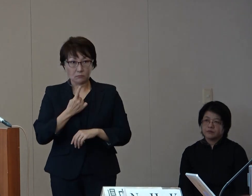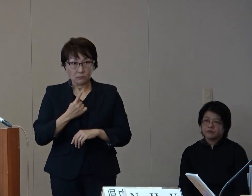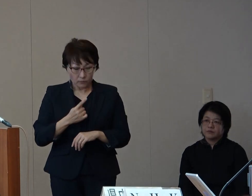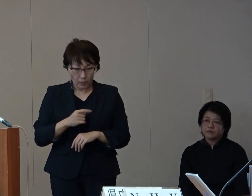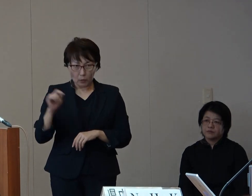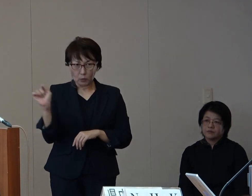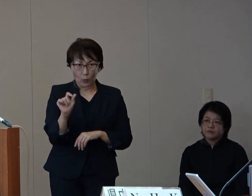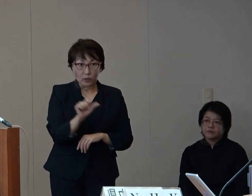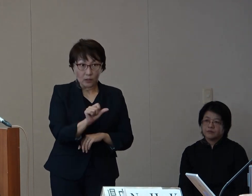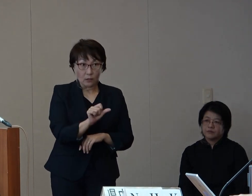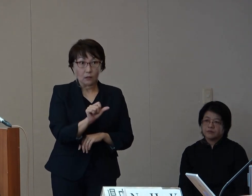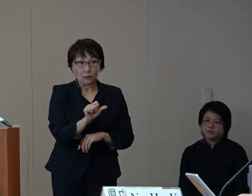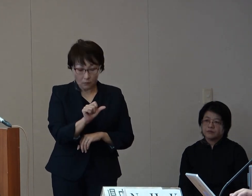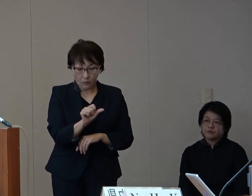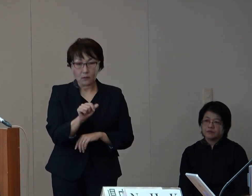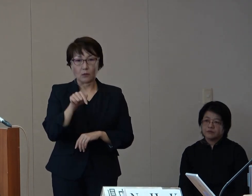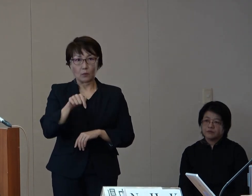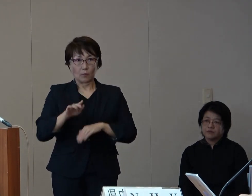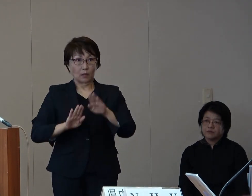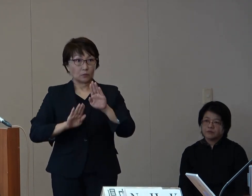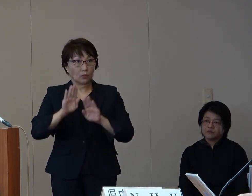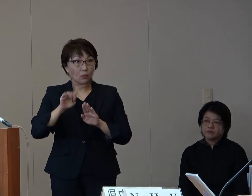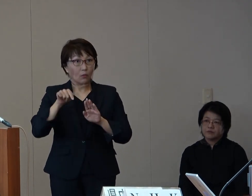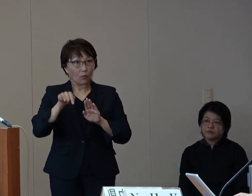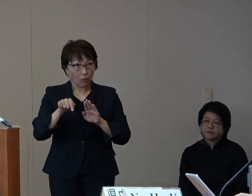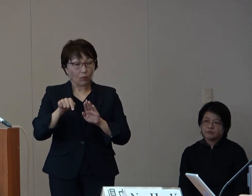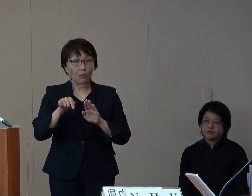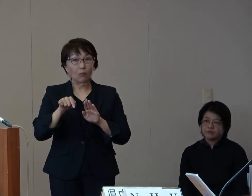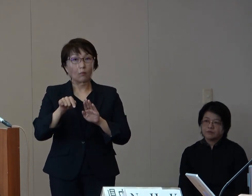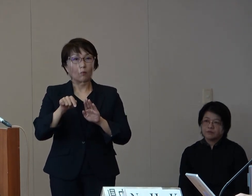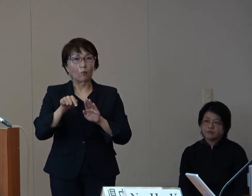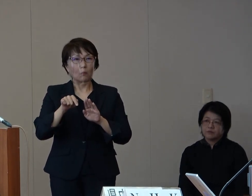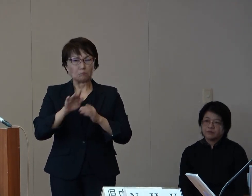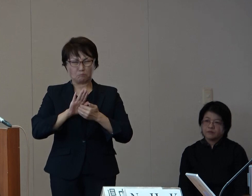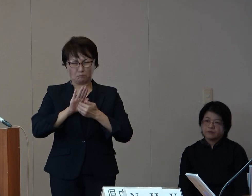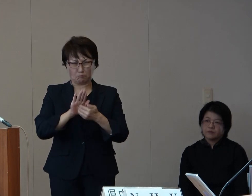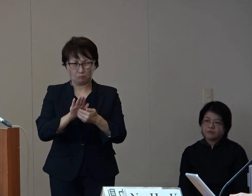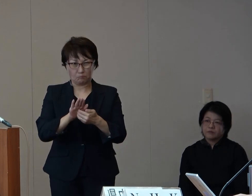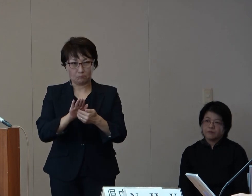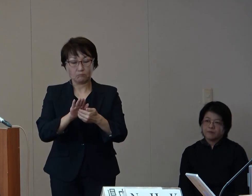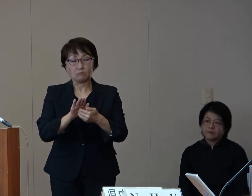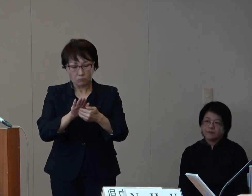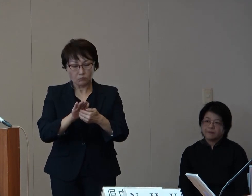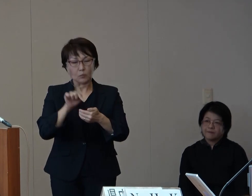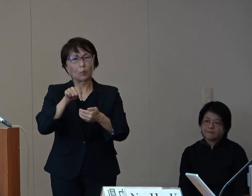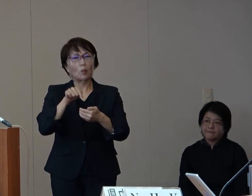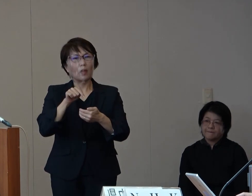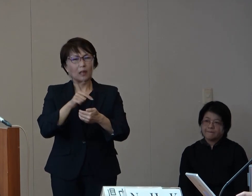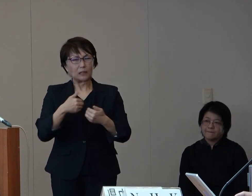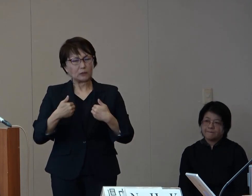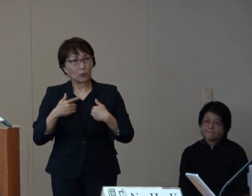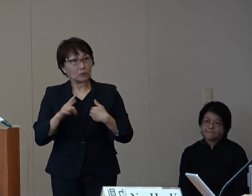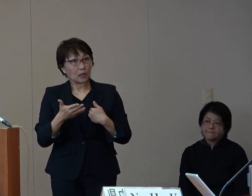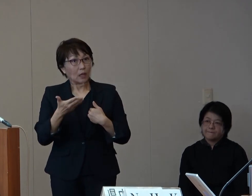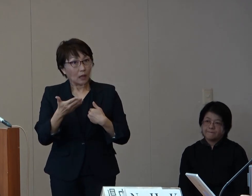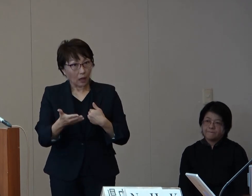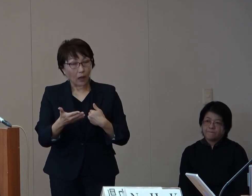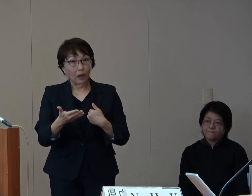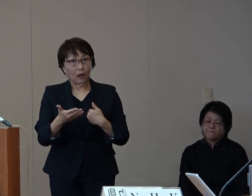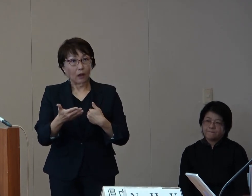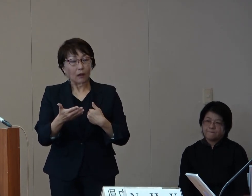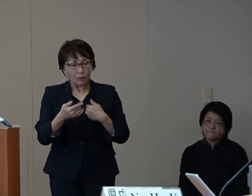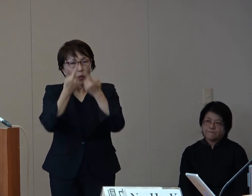嘘を機にこの状態をクリートネームことが必要ではないか